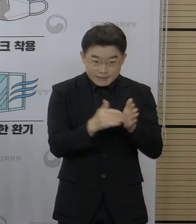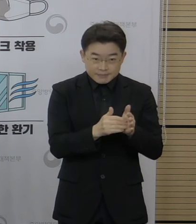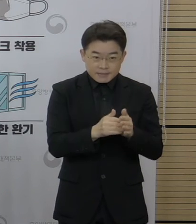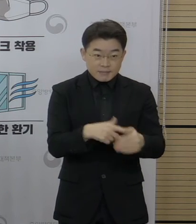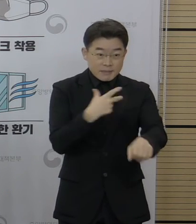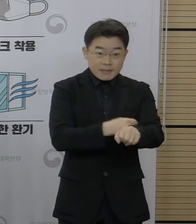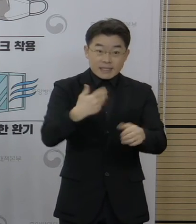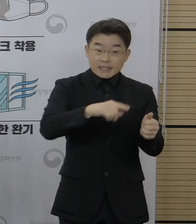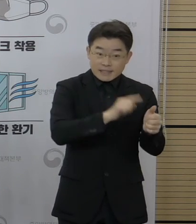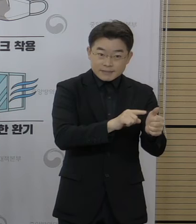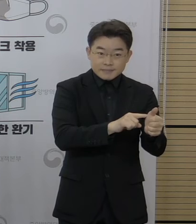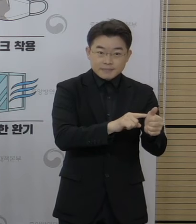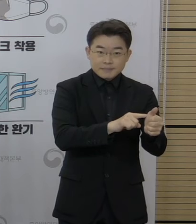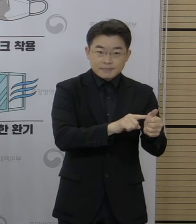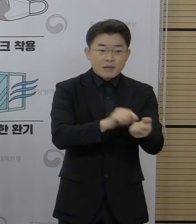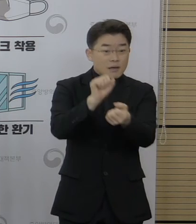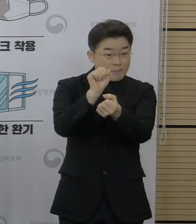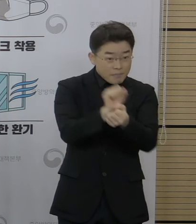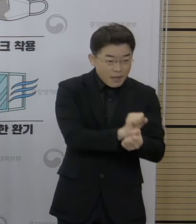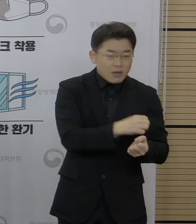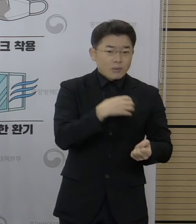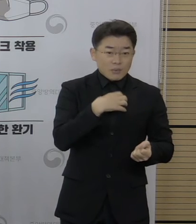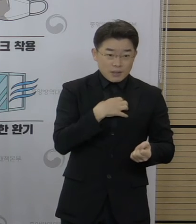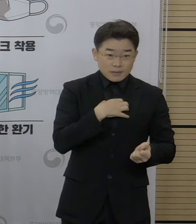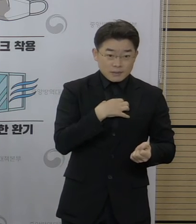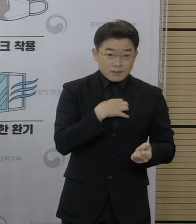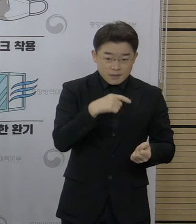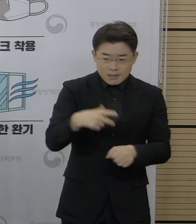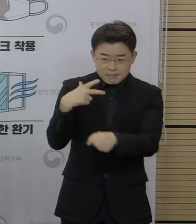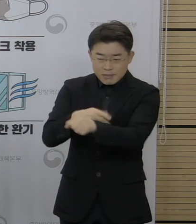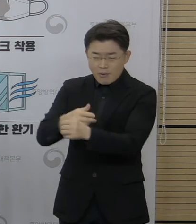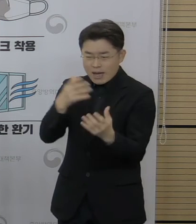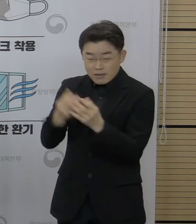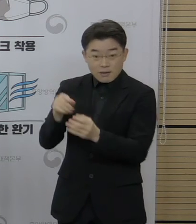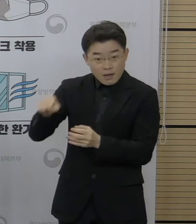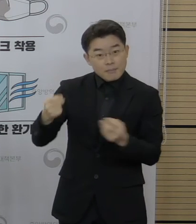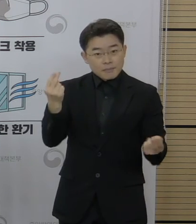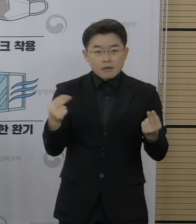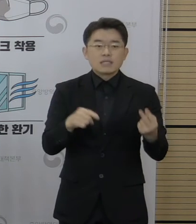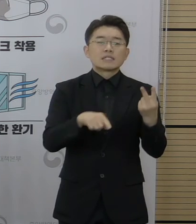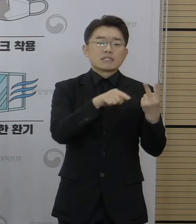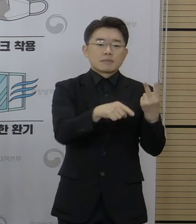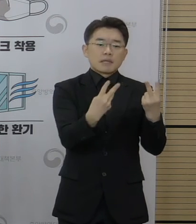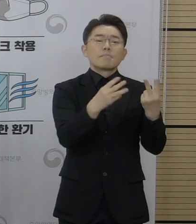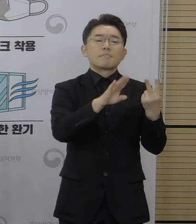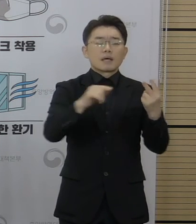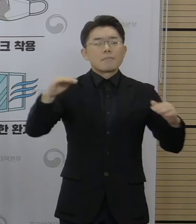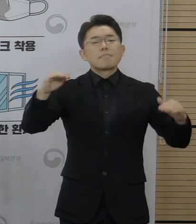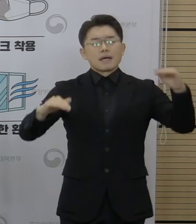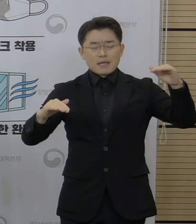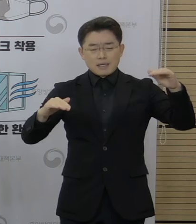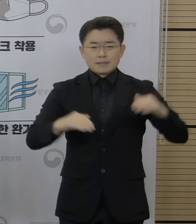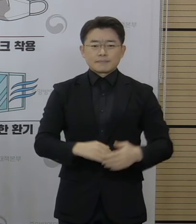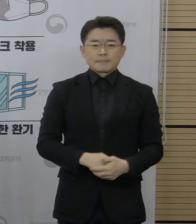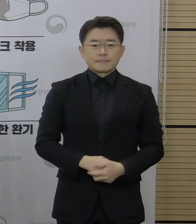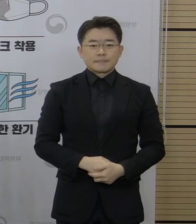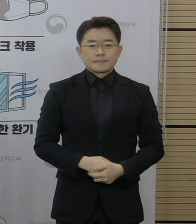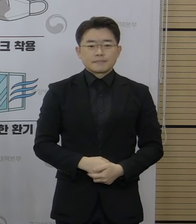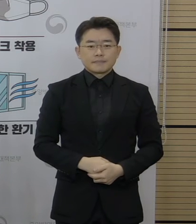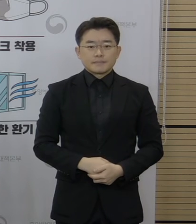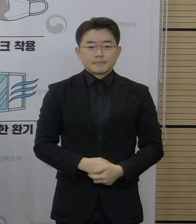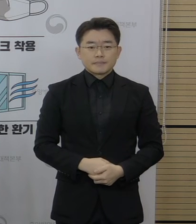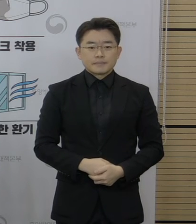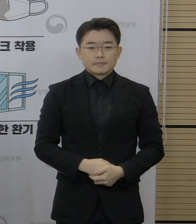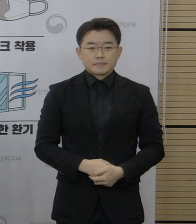접종 군이 코로나 1 9 에 감염될 위험은 완전 적정 고대 피의 2.3 매 높게 분석이 되었습니다